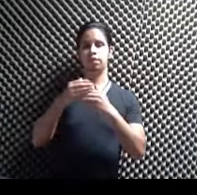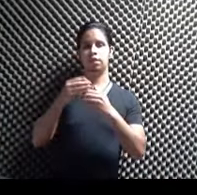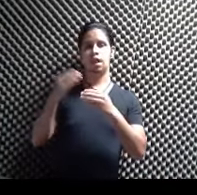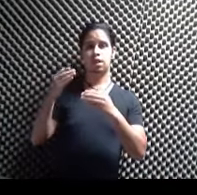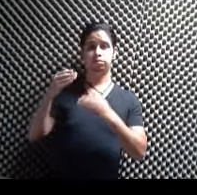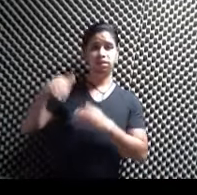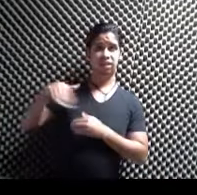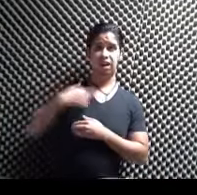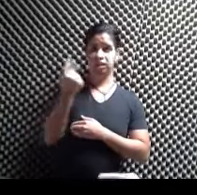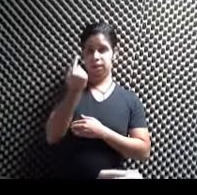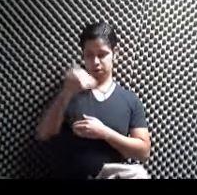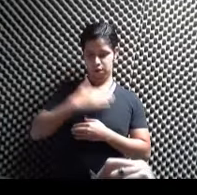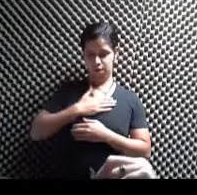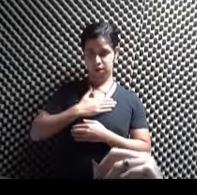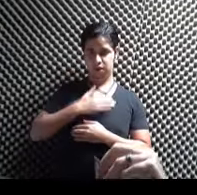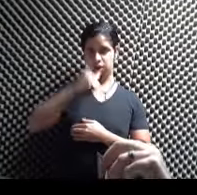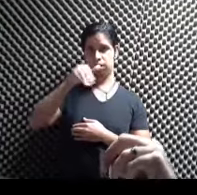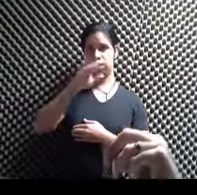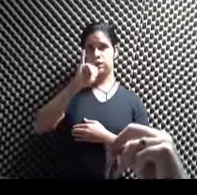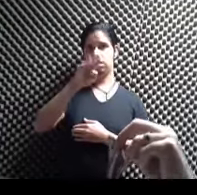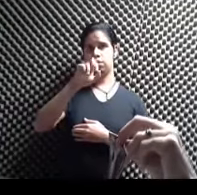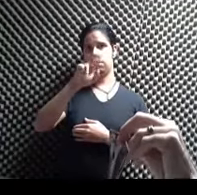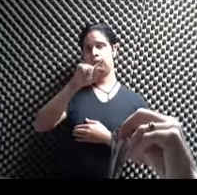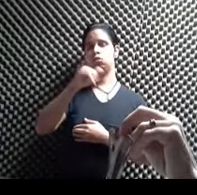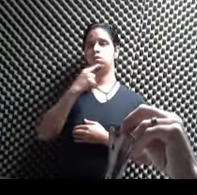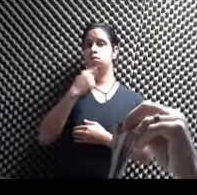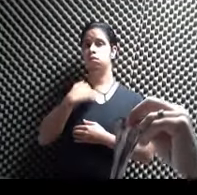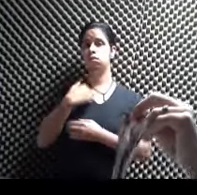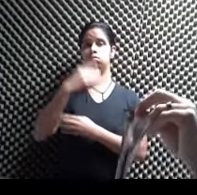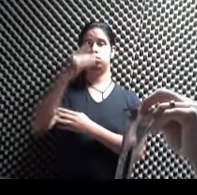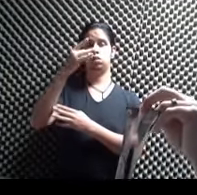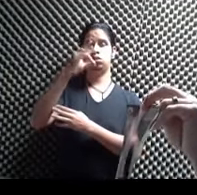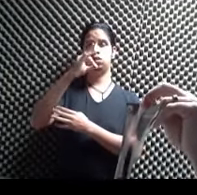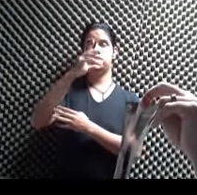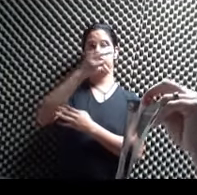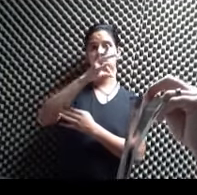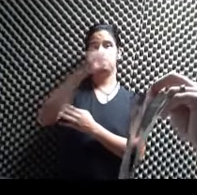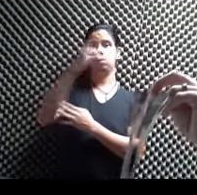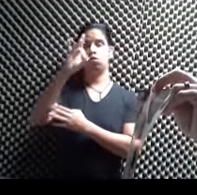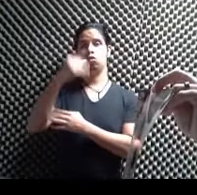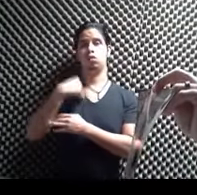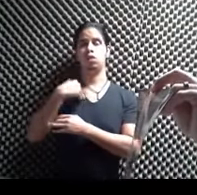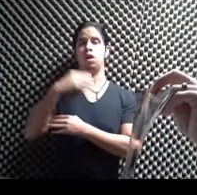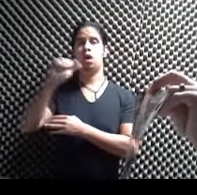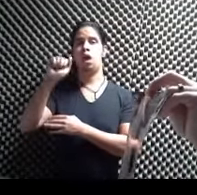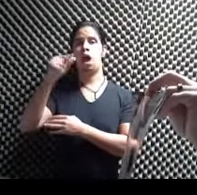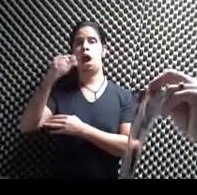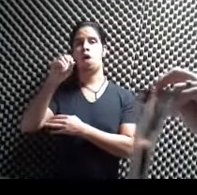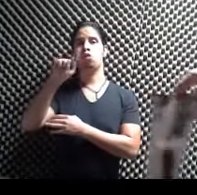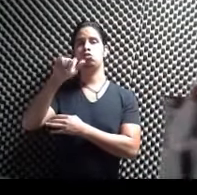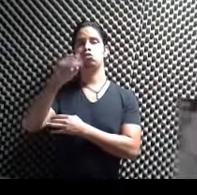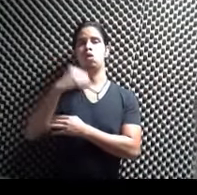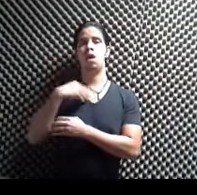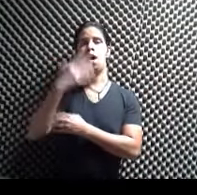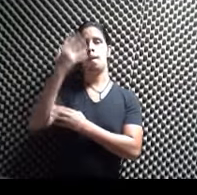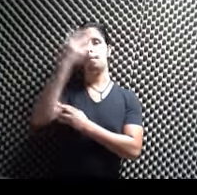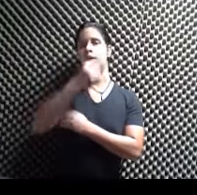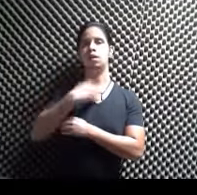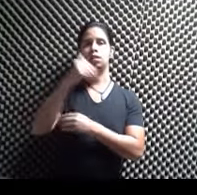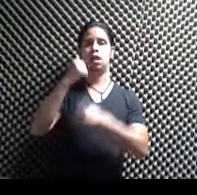esto es ahora, el 16, 17 y 18 de agosto en Bellas Artes. Luis A. Ferrer en Santurce, ¿no? ¿Qué pasó?